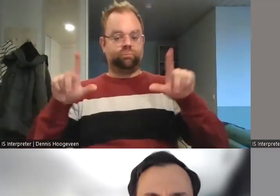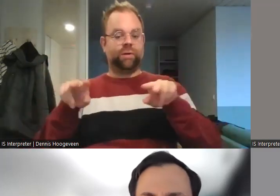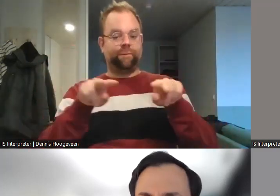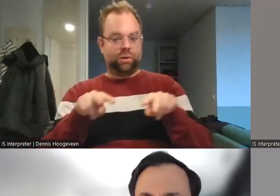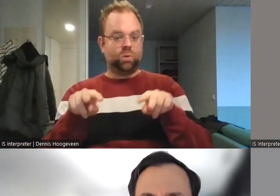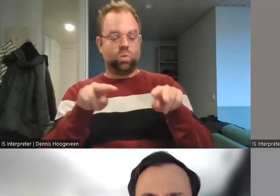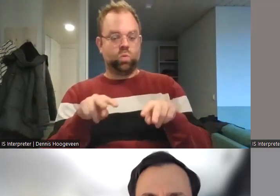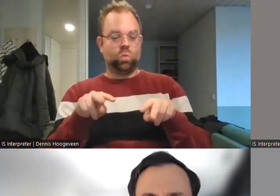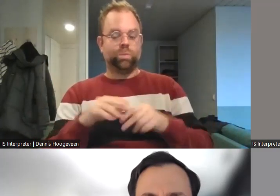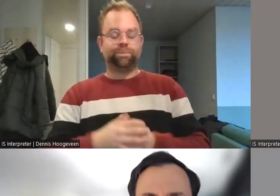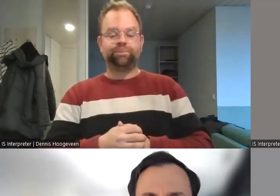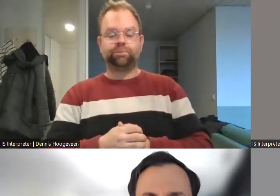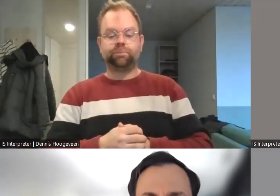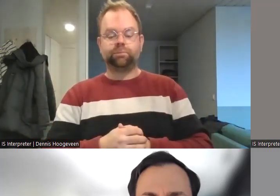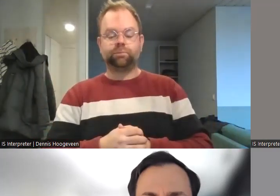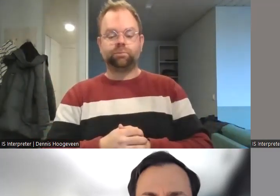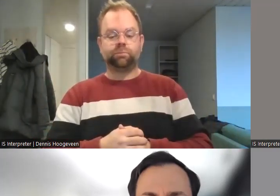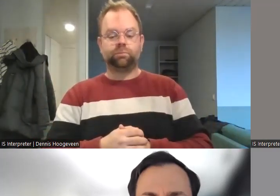sa caméra, sa vidéo?